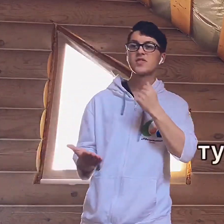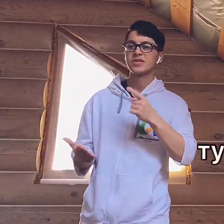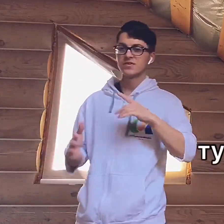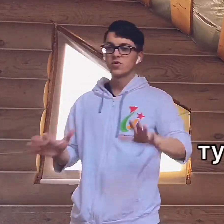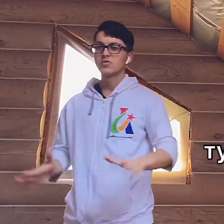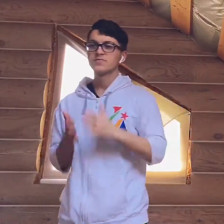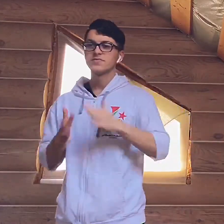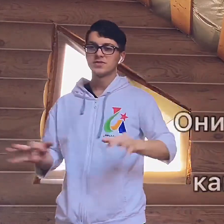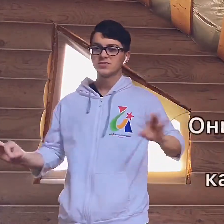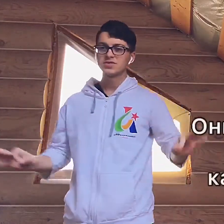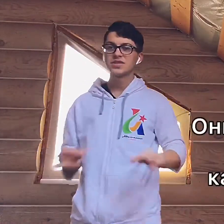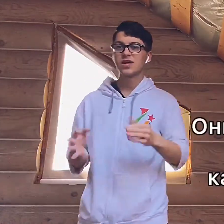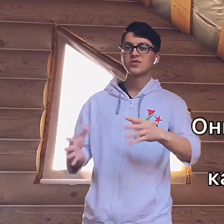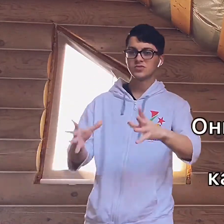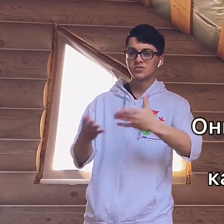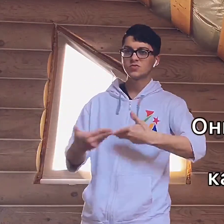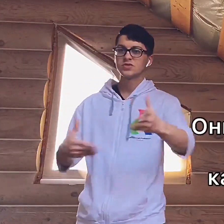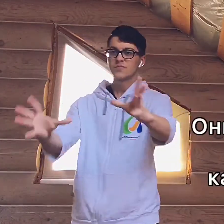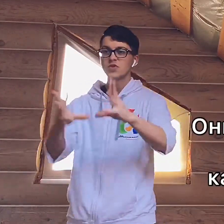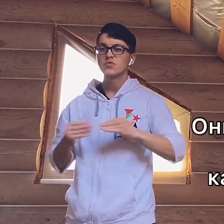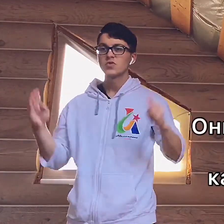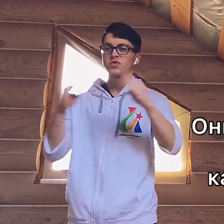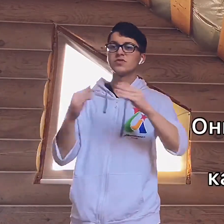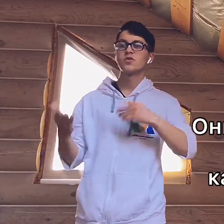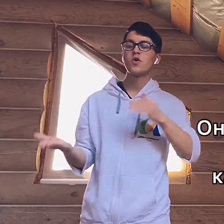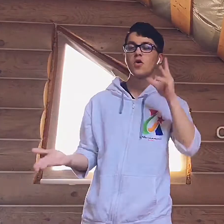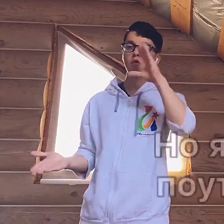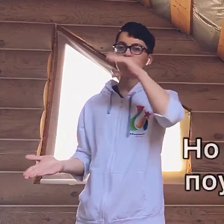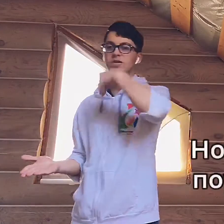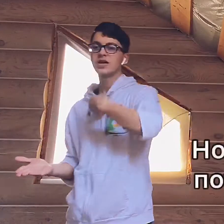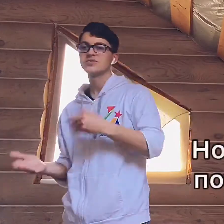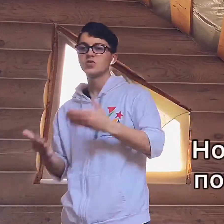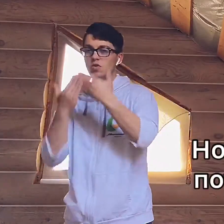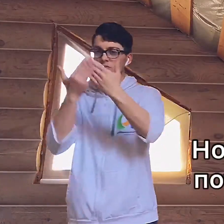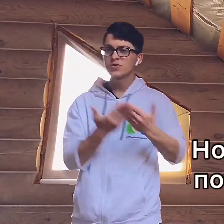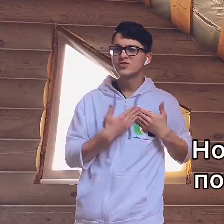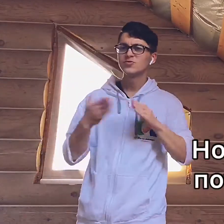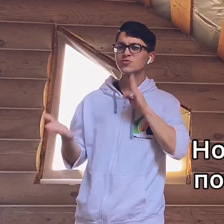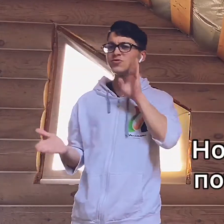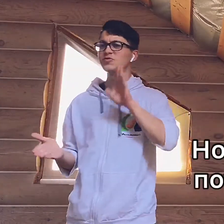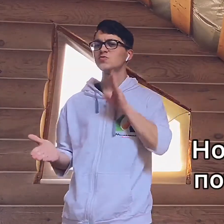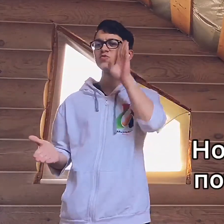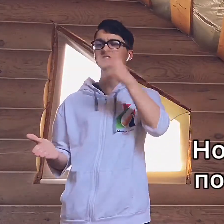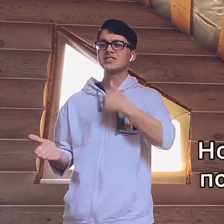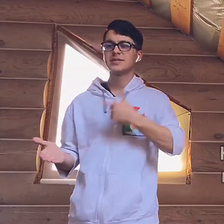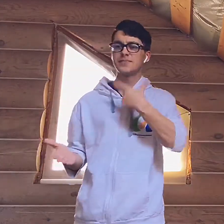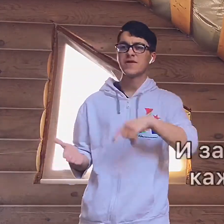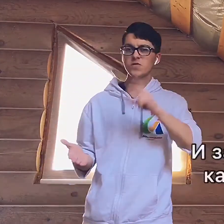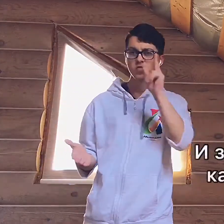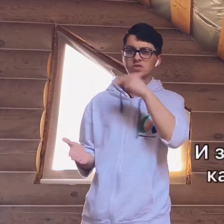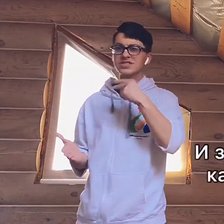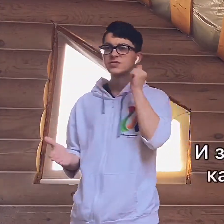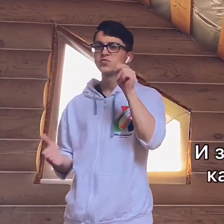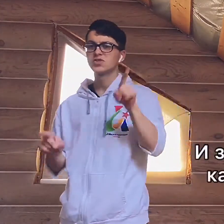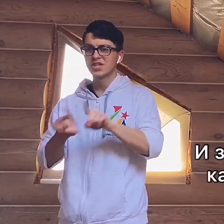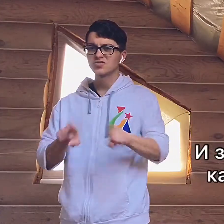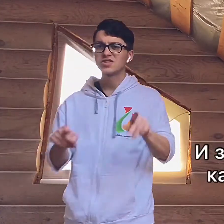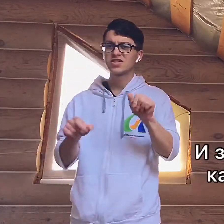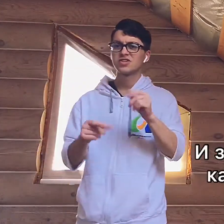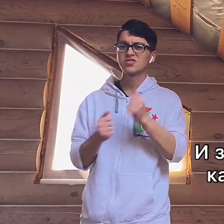музло. Они идут со мной, дом, как же повезло. Но я их не люблю, поутру себя виню. И завтра будет так же, каждый день как